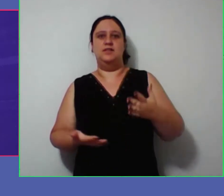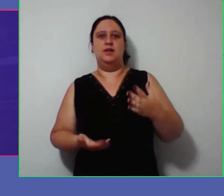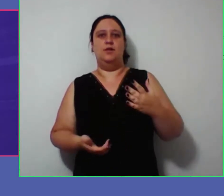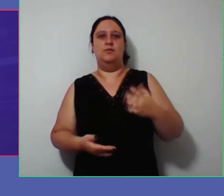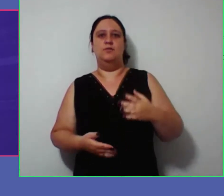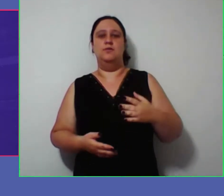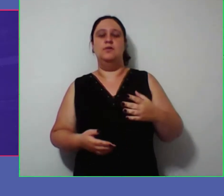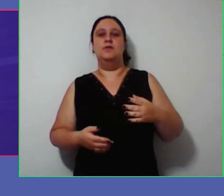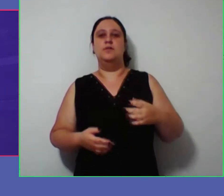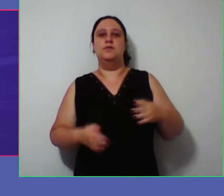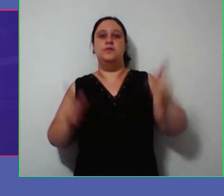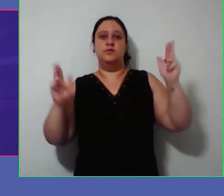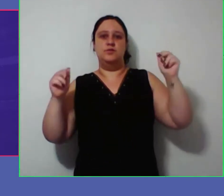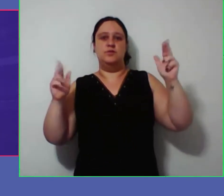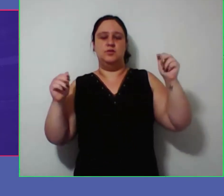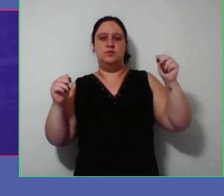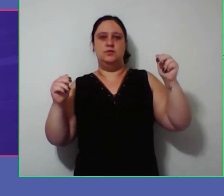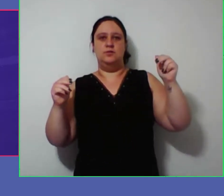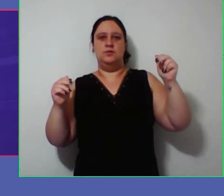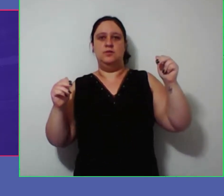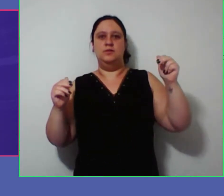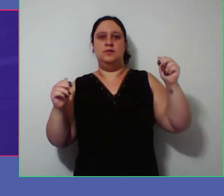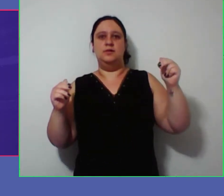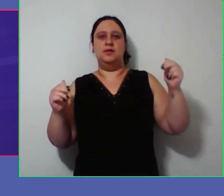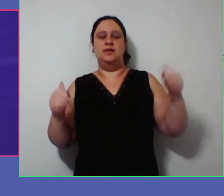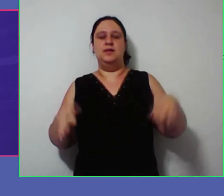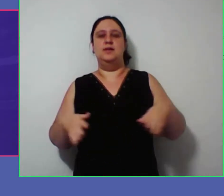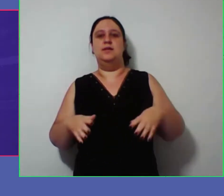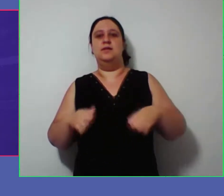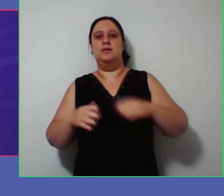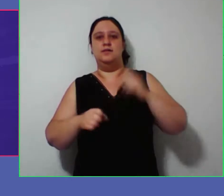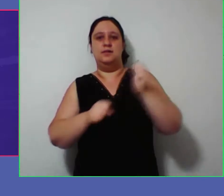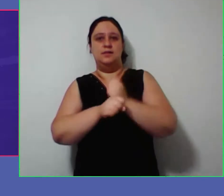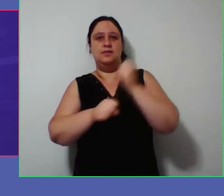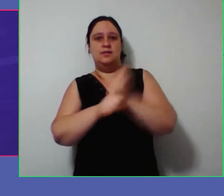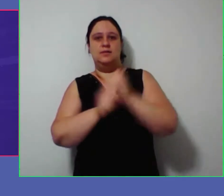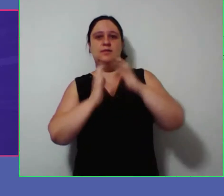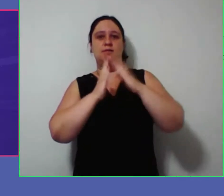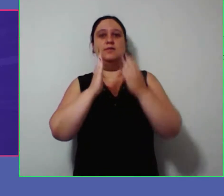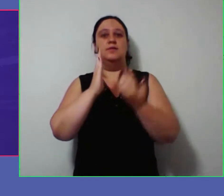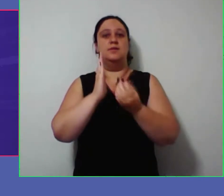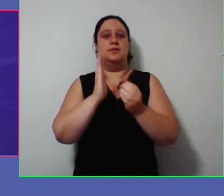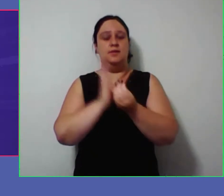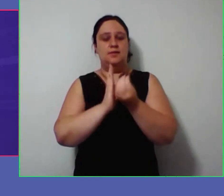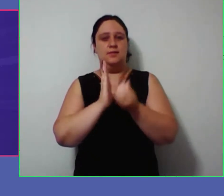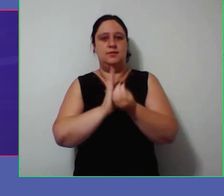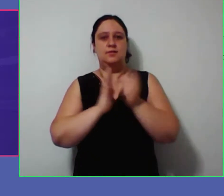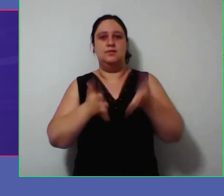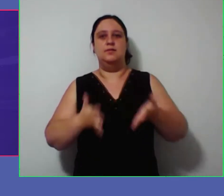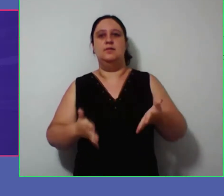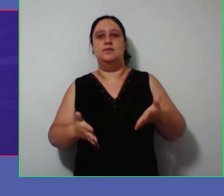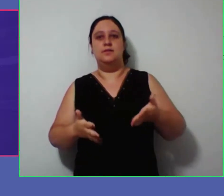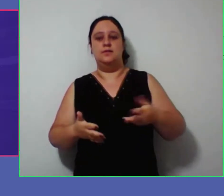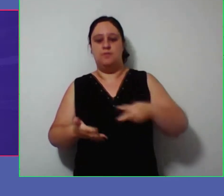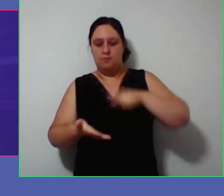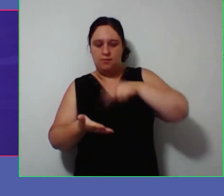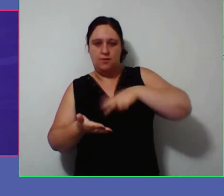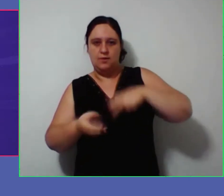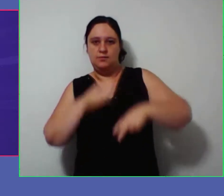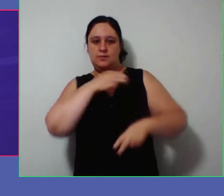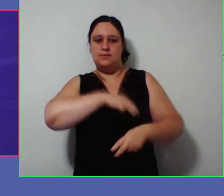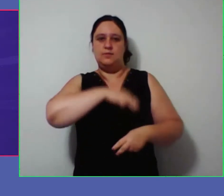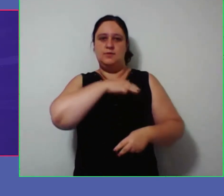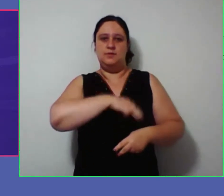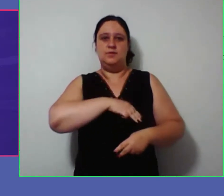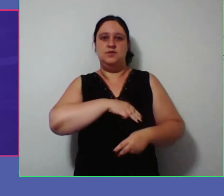igreja. A leitura bíblica, Mateus 16,